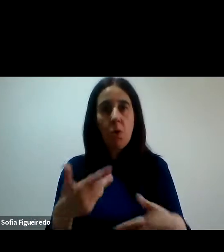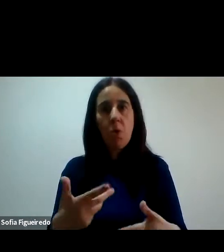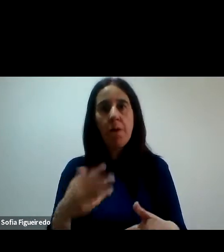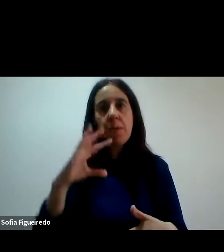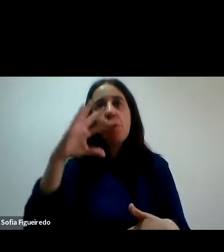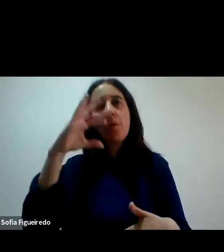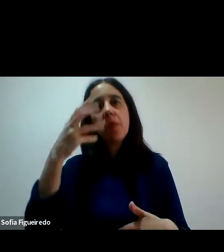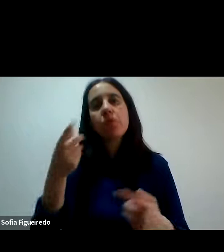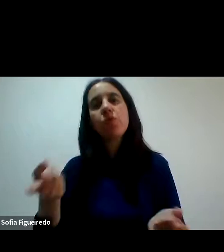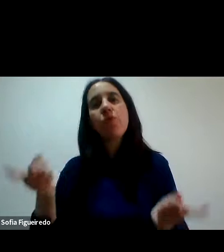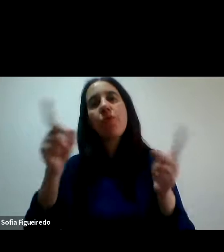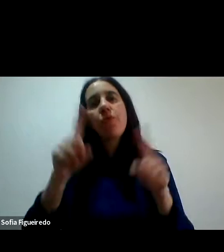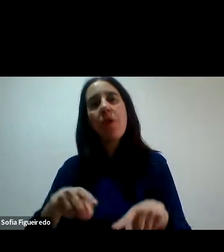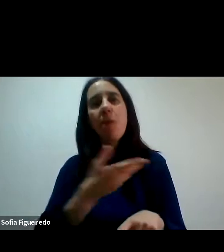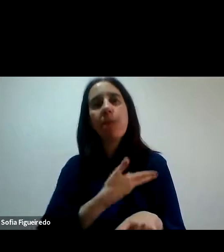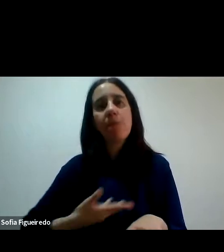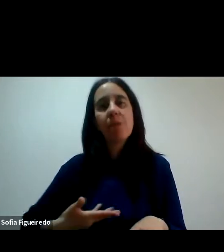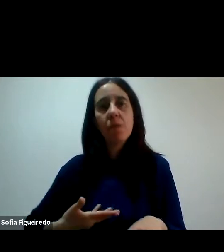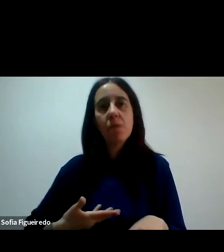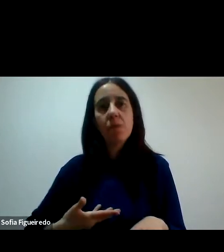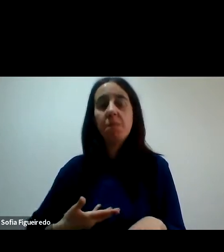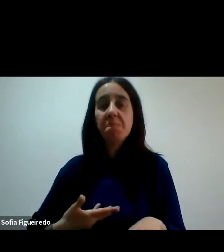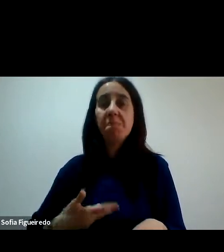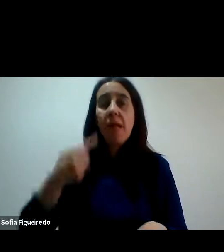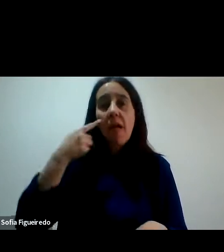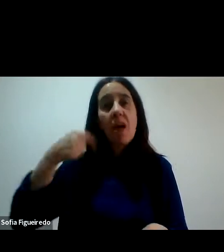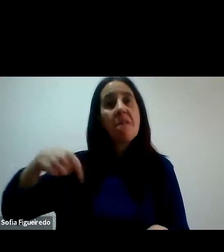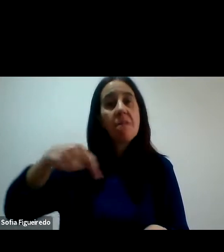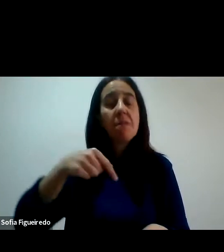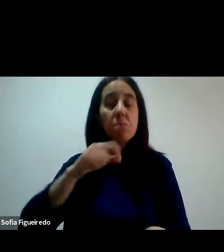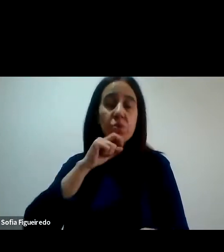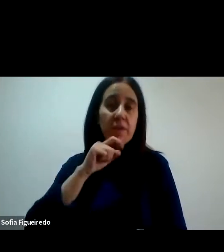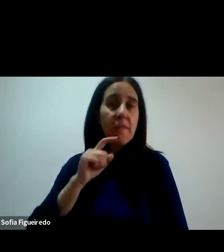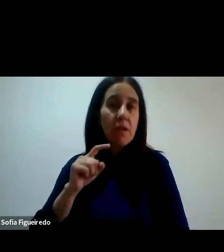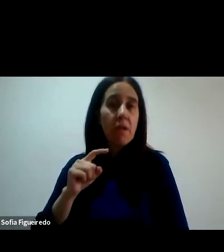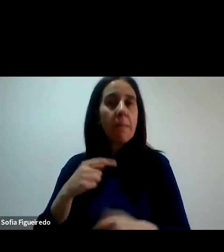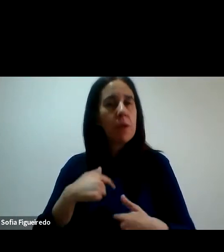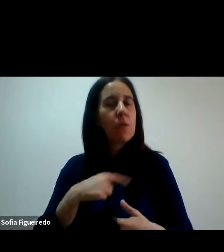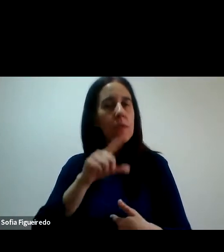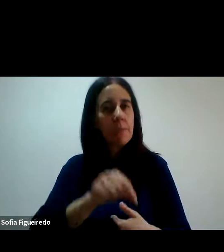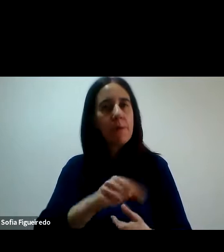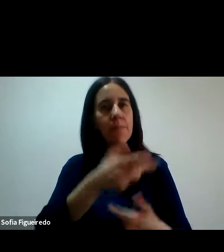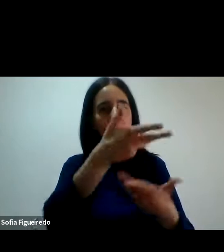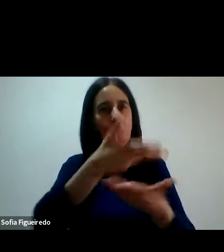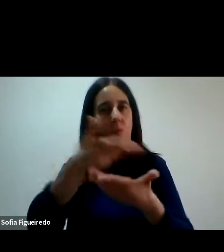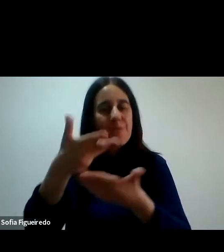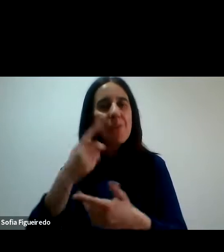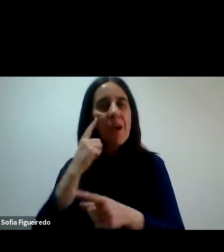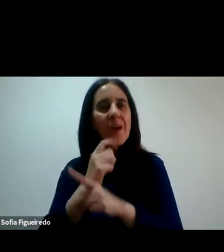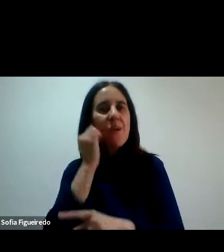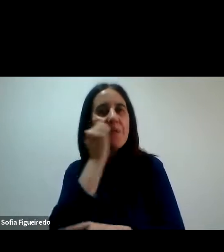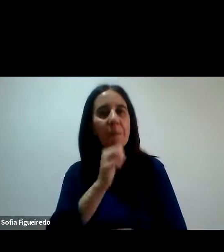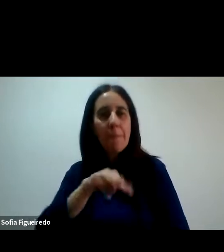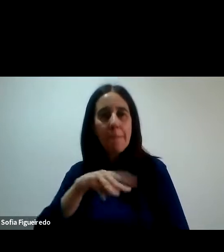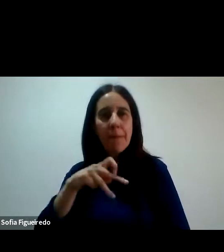ao mundo que tínhamos antigamente. Em alguns casos até pode ser a realidade, mas eu convido-vos também, como em jeito daquele filme do Matrix,